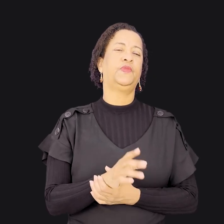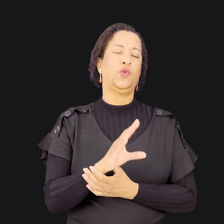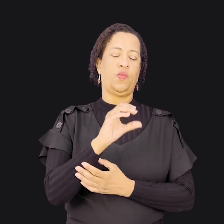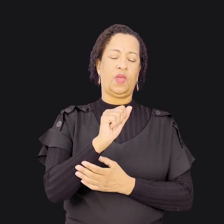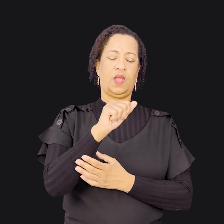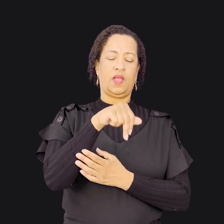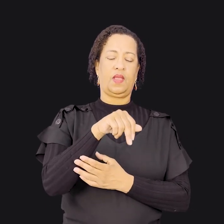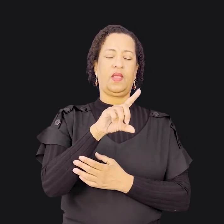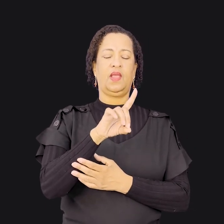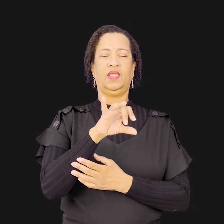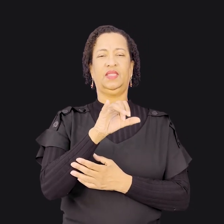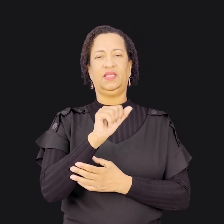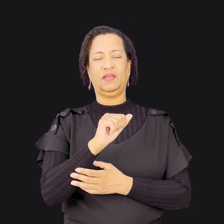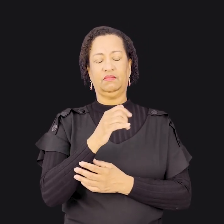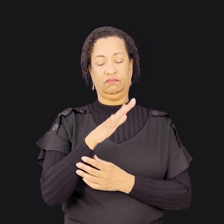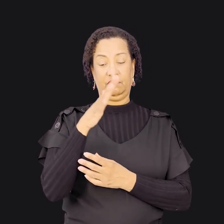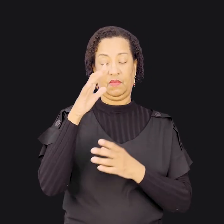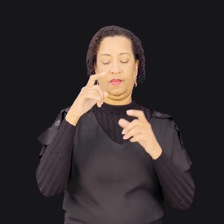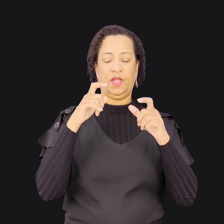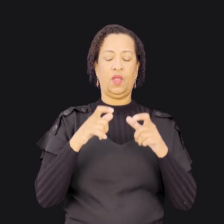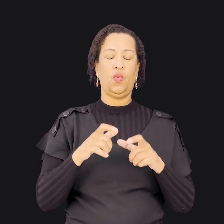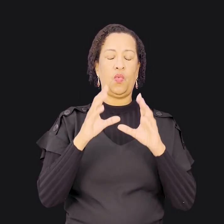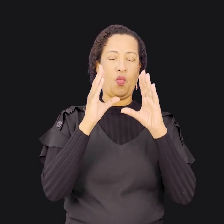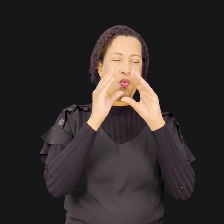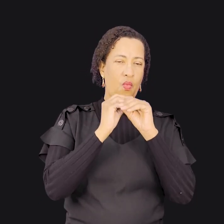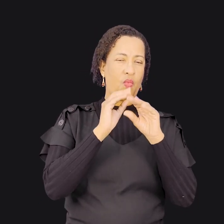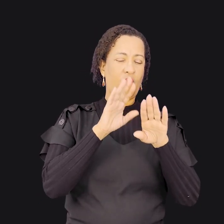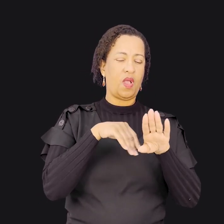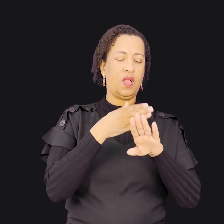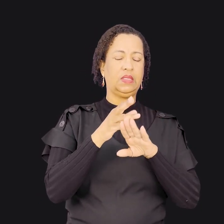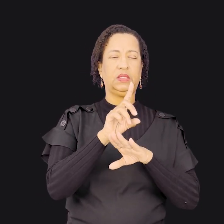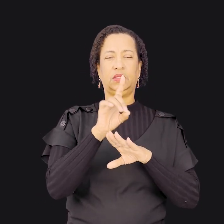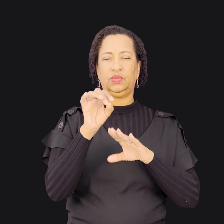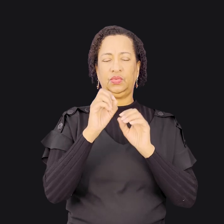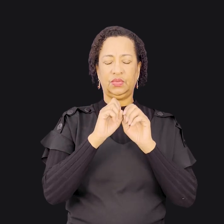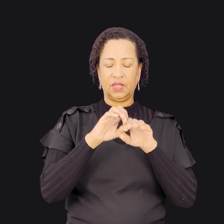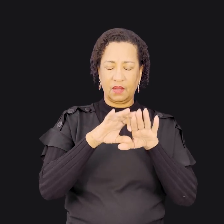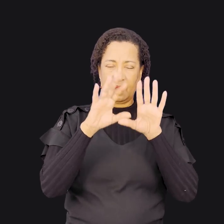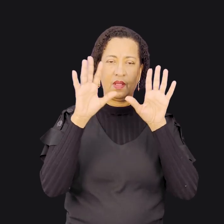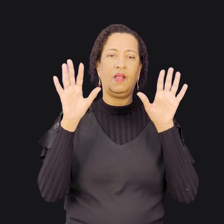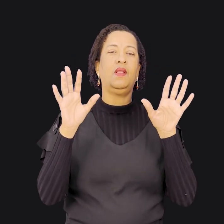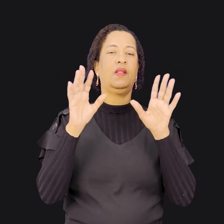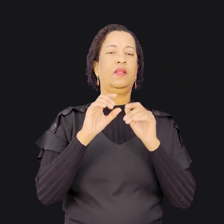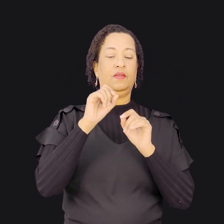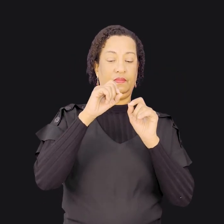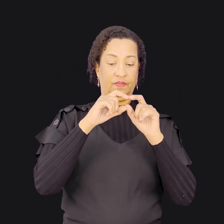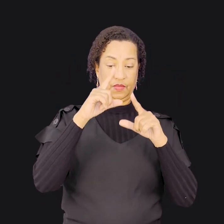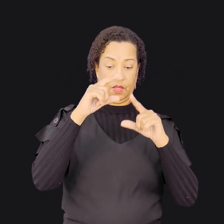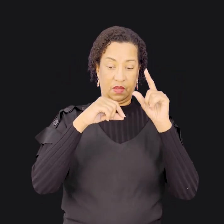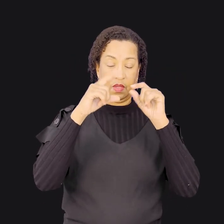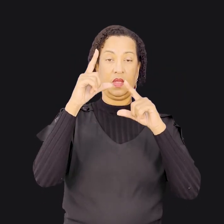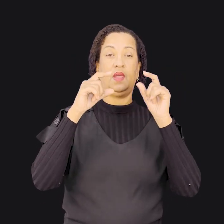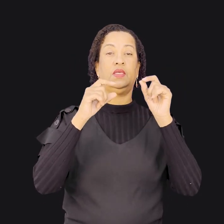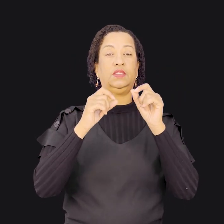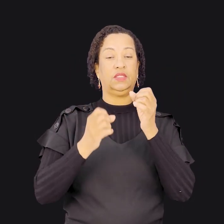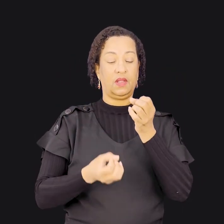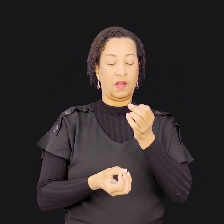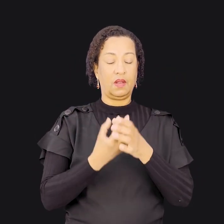uma candeia que brilha em lugar escuro, até que o dia clareie e a estrela da alva nasça no coração de